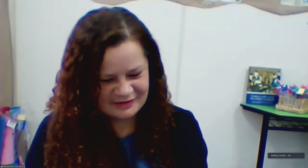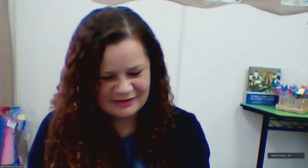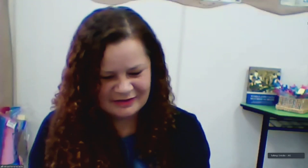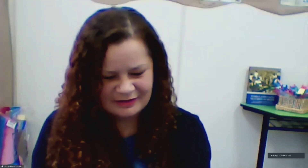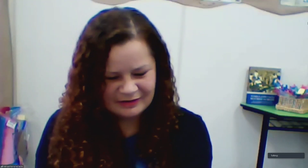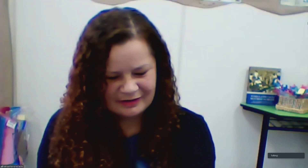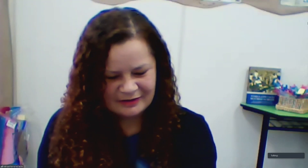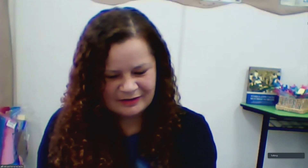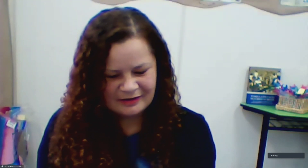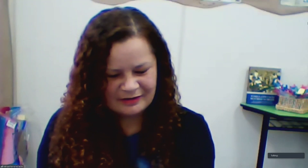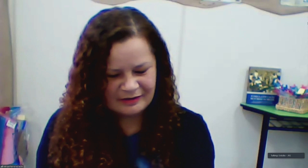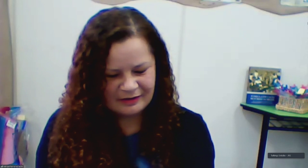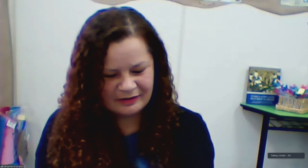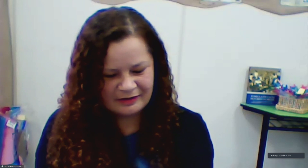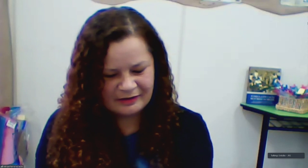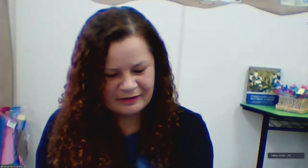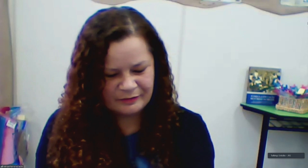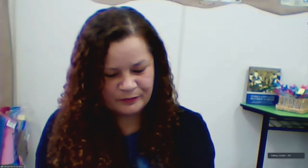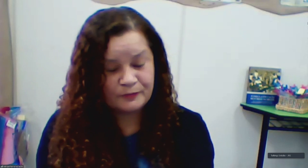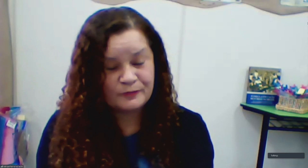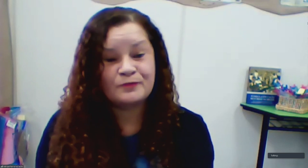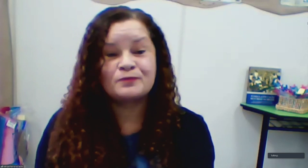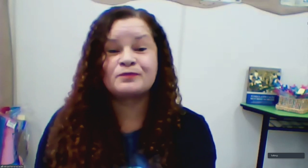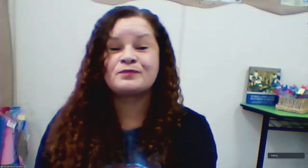que básico, isso me deixa muito feliz.